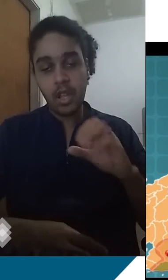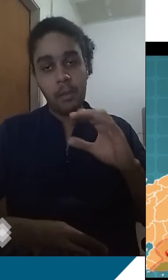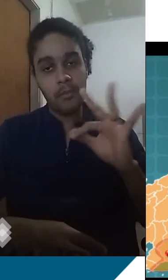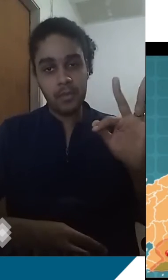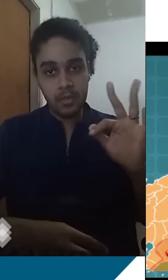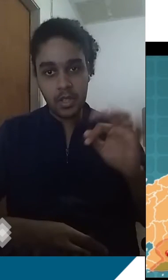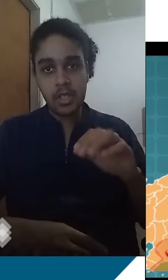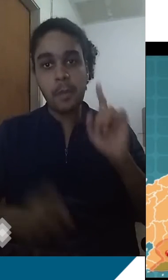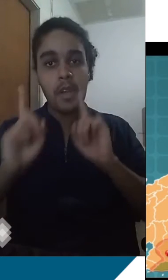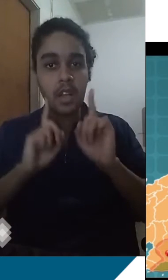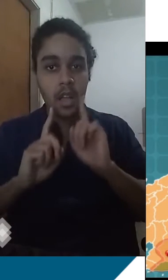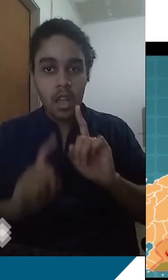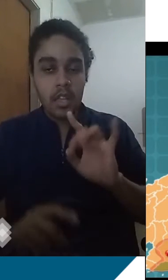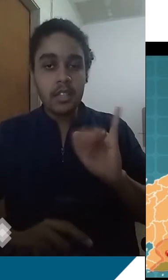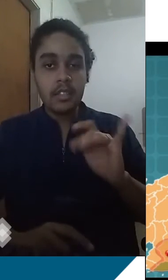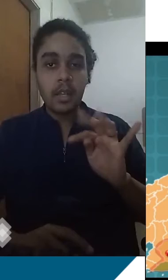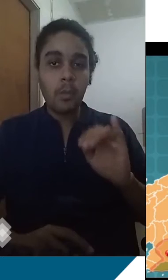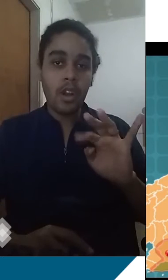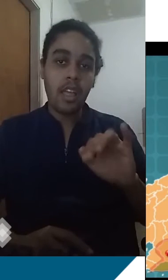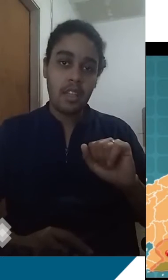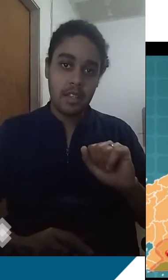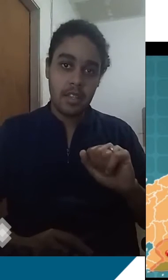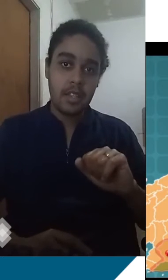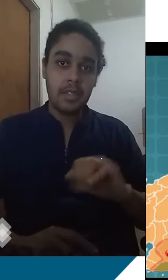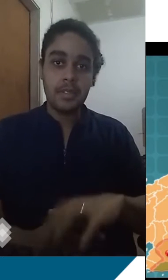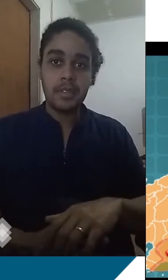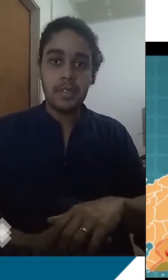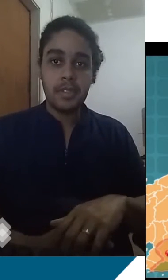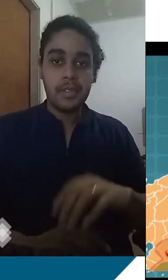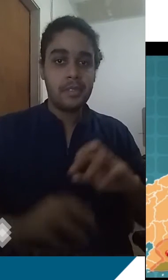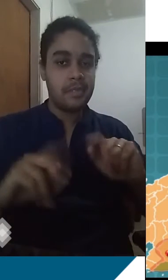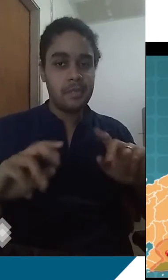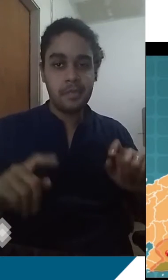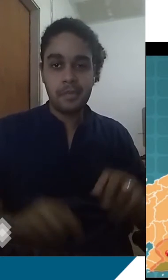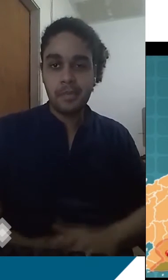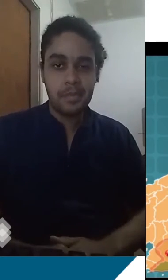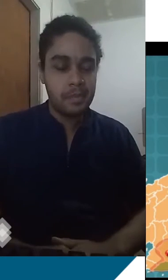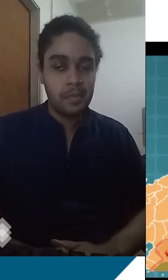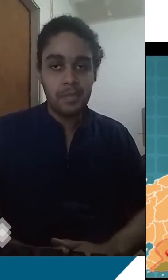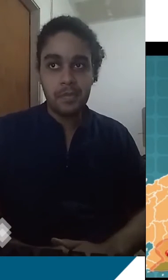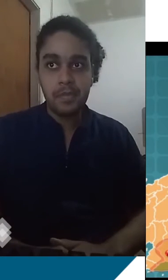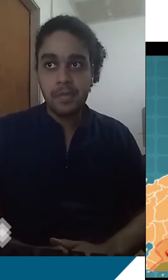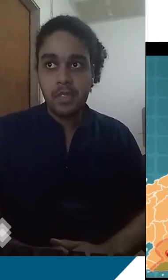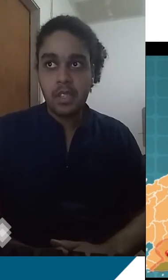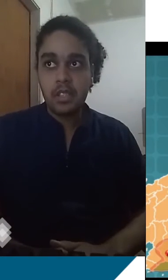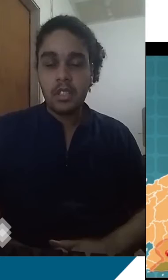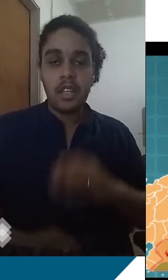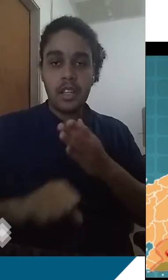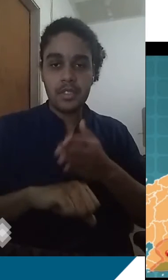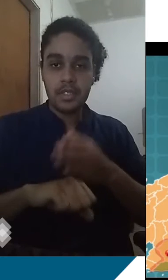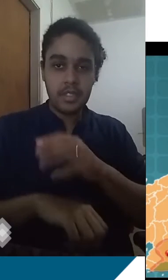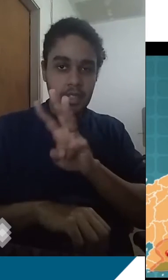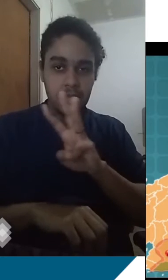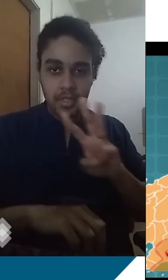Campos, Bom Jesus, Cabo Frio, Macaé, Itaboraí, Maricá, Quissamã, Santo Antônio de Pádua, entre outros, tá? Então vocês